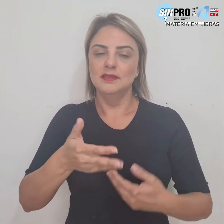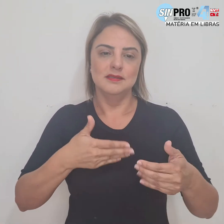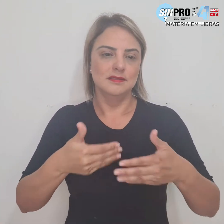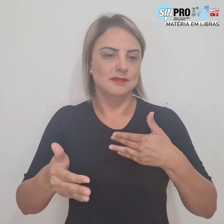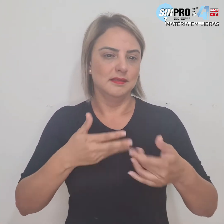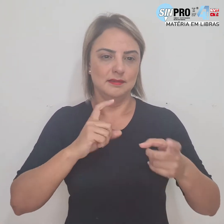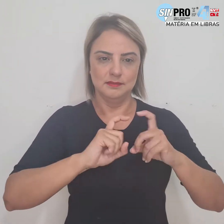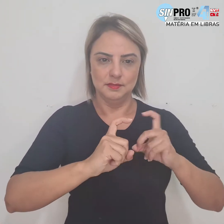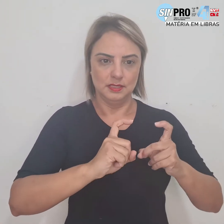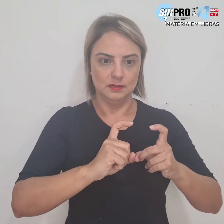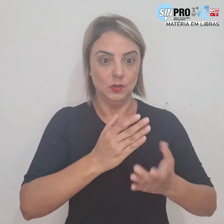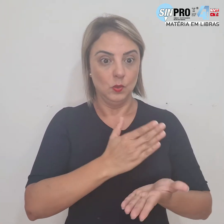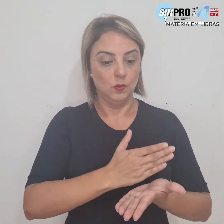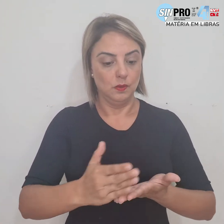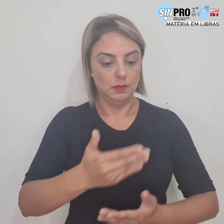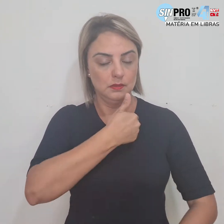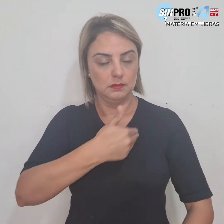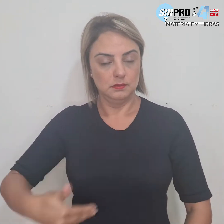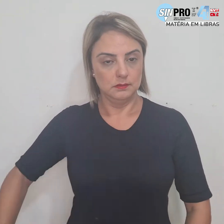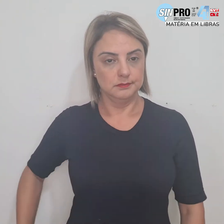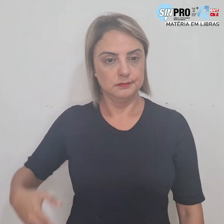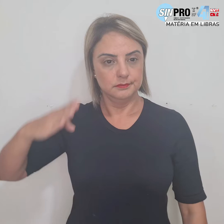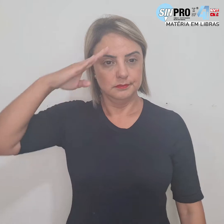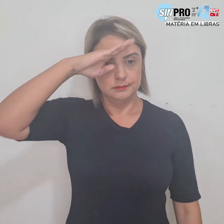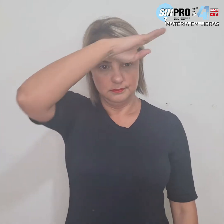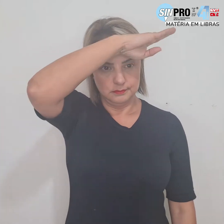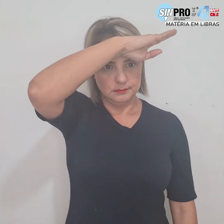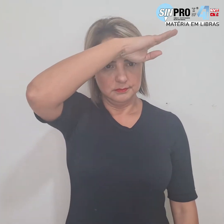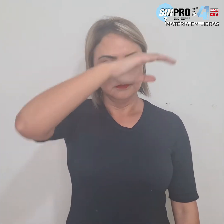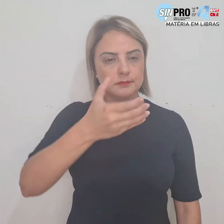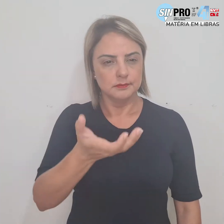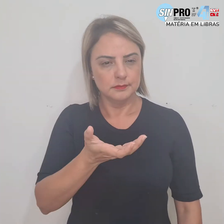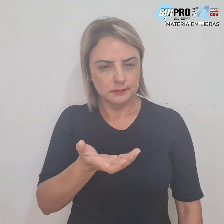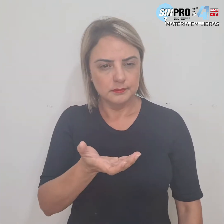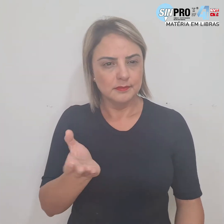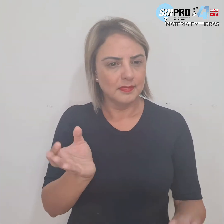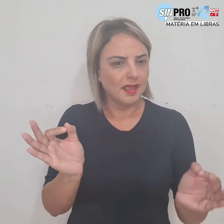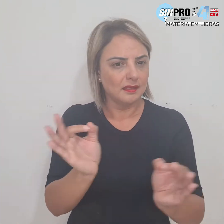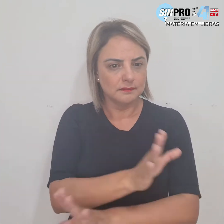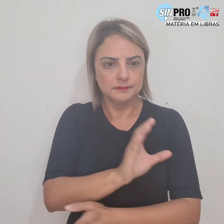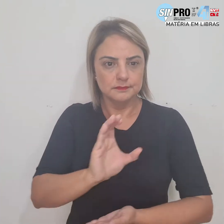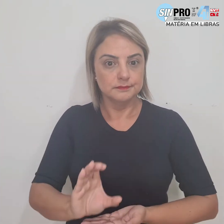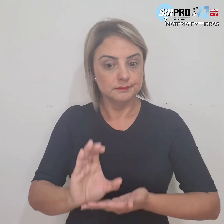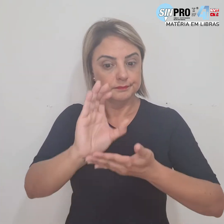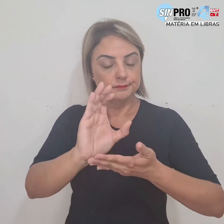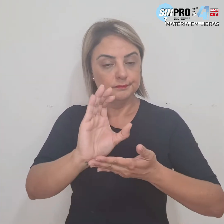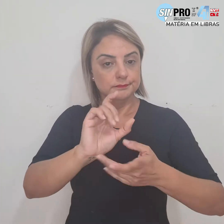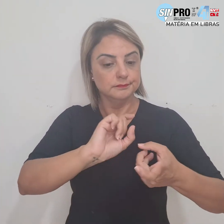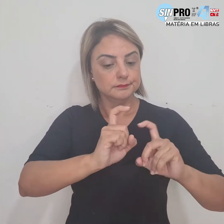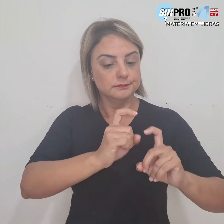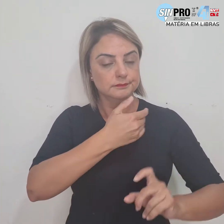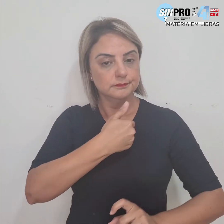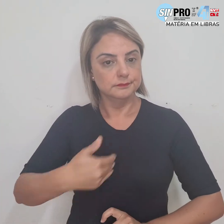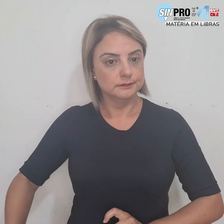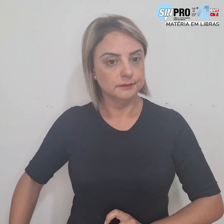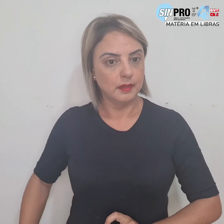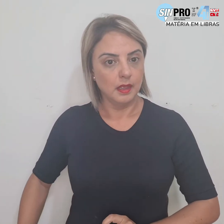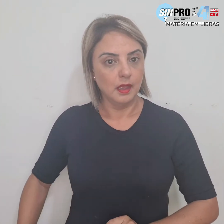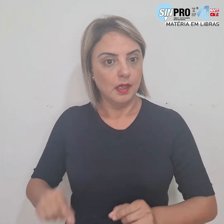pública. No início do mandato, o presidente Jair Bolsonaro quis extinguir conselhos da administração pública formados